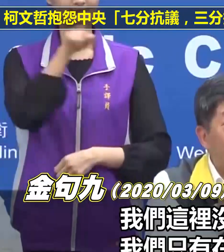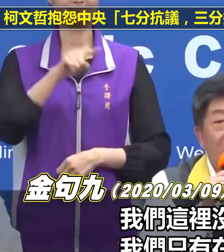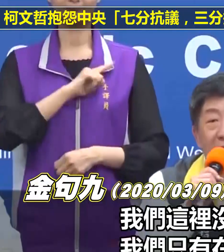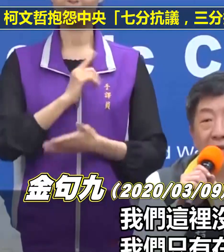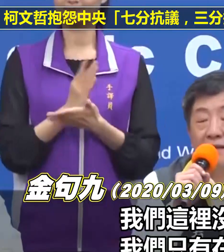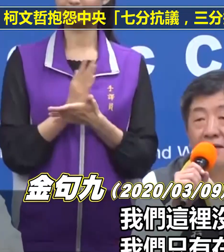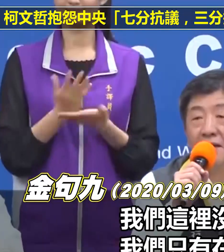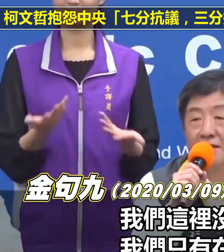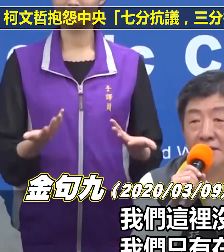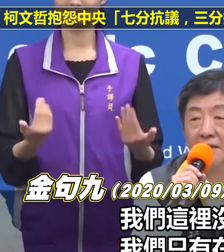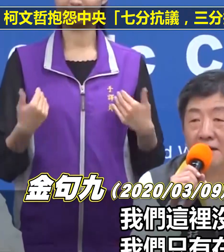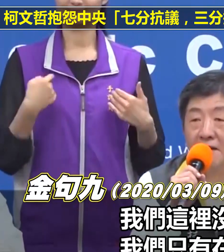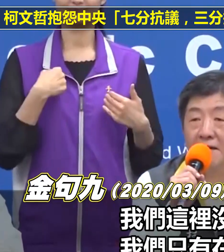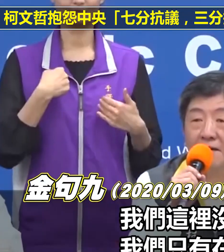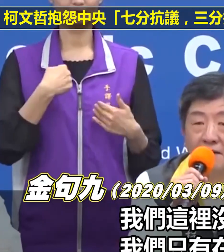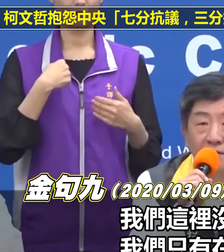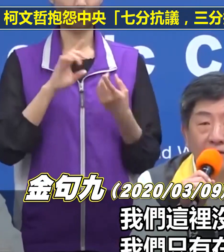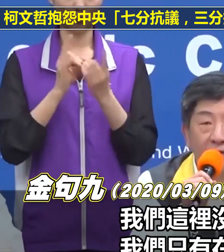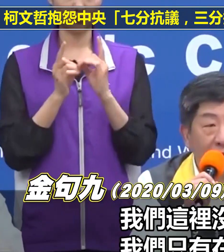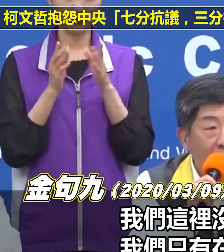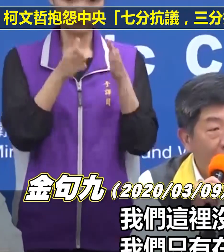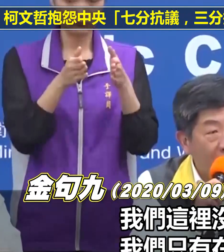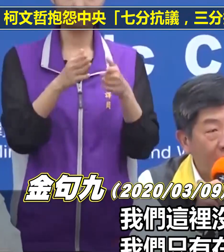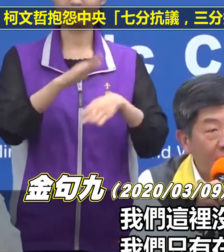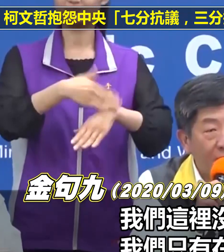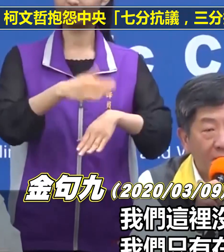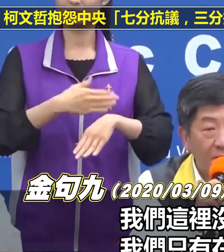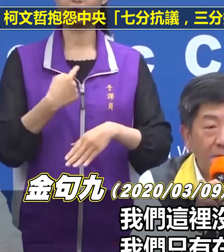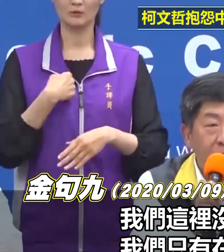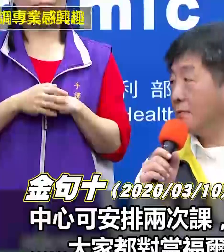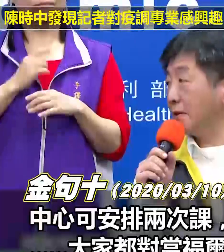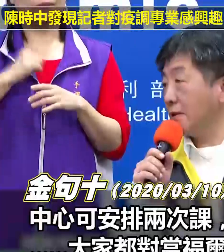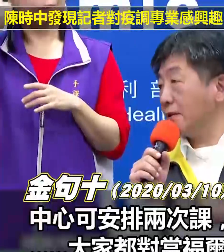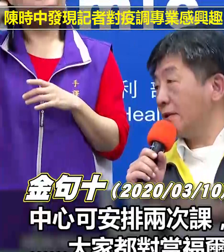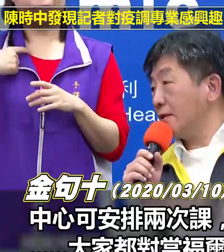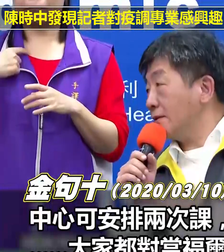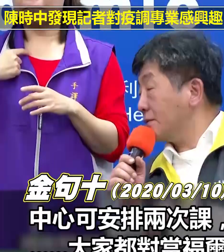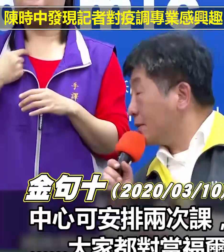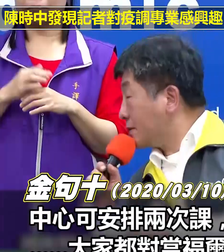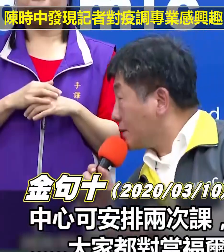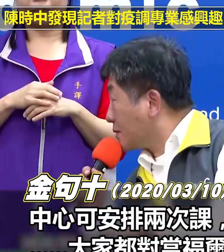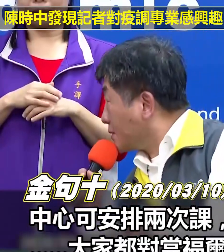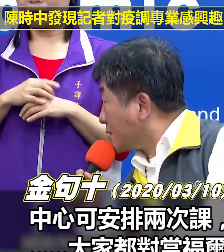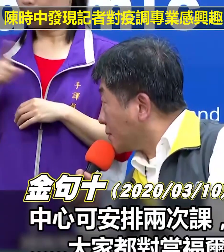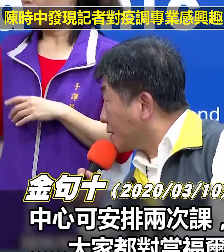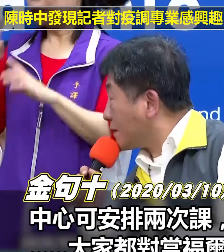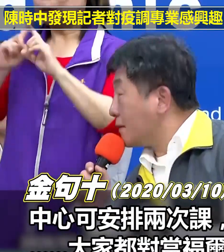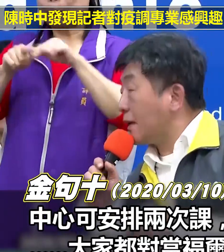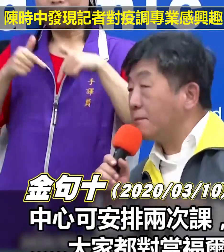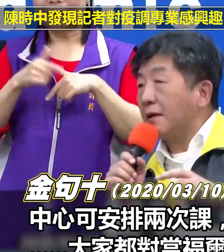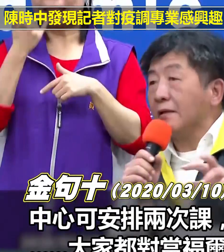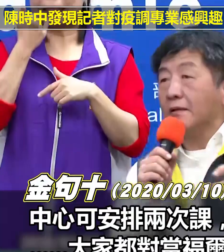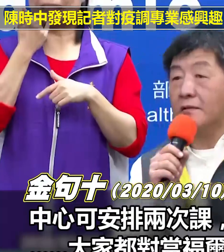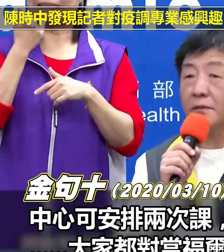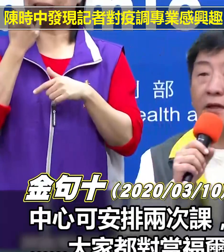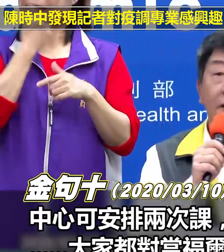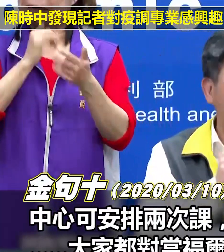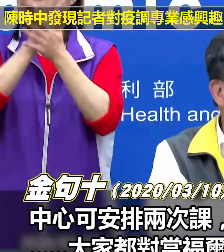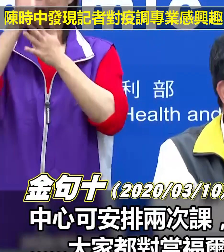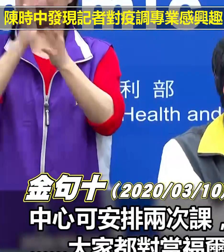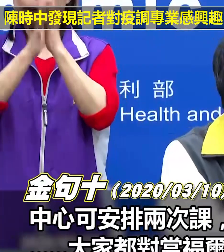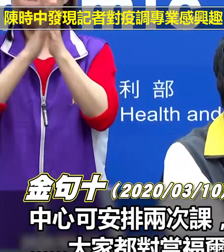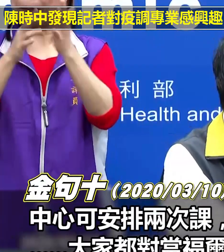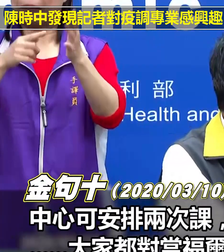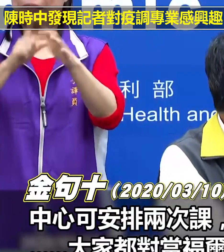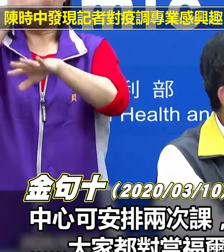这里从来没有在抗谁了，我们只有在抗病毒了哈。 我们我们这边中心是不是能够安排个这么